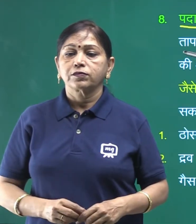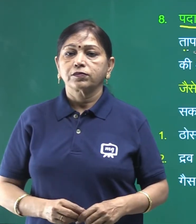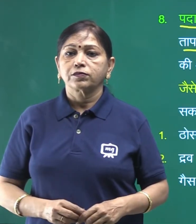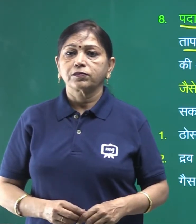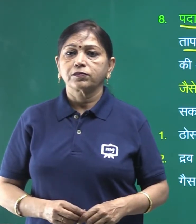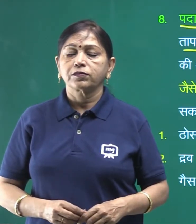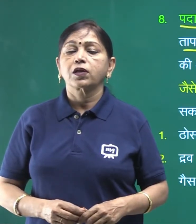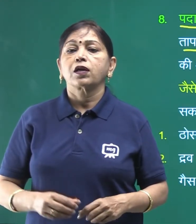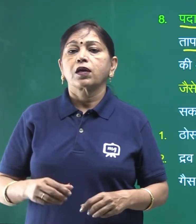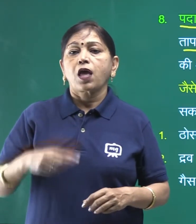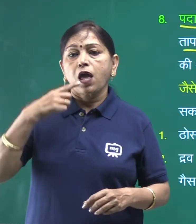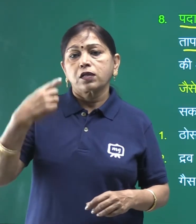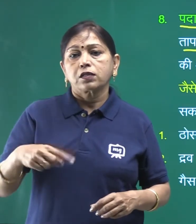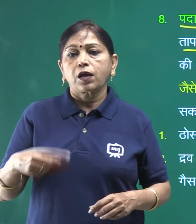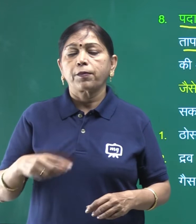तापमान व